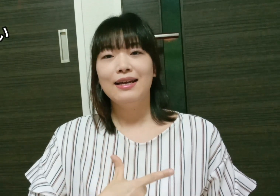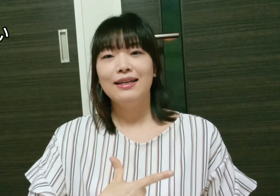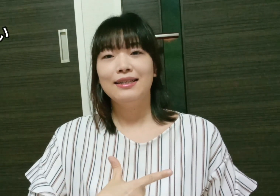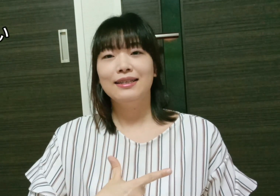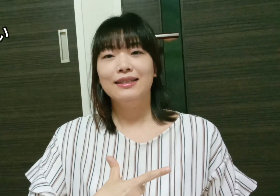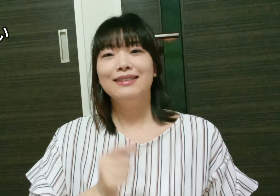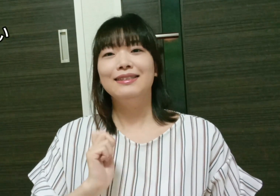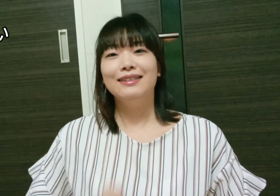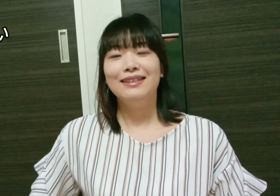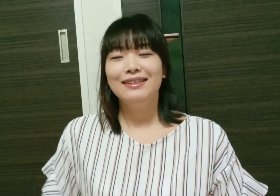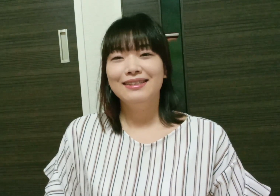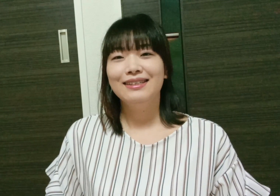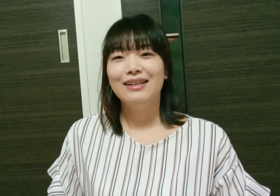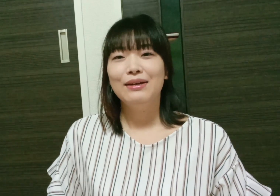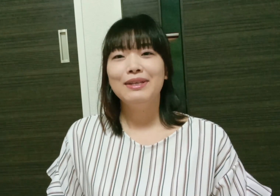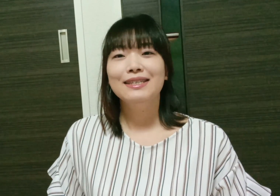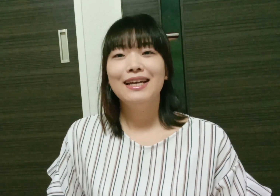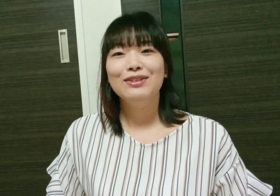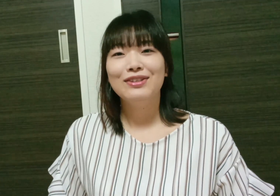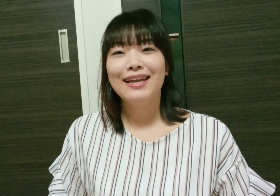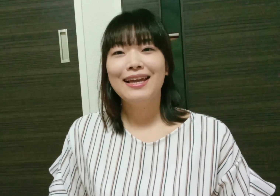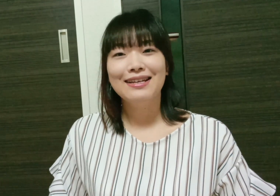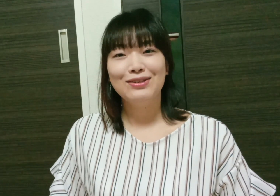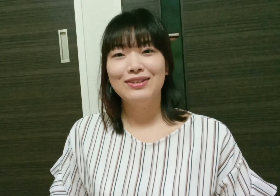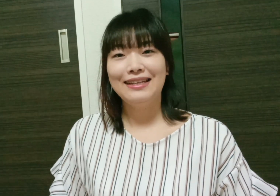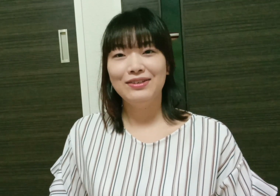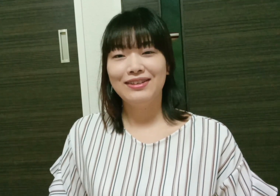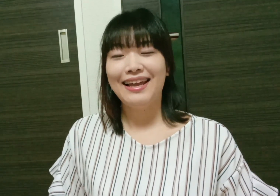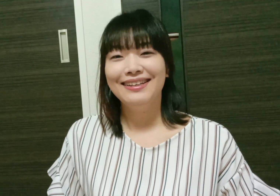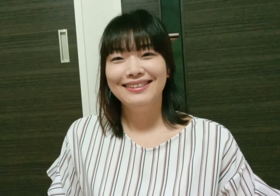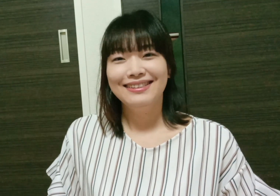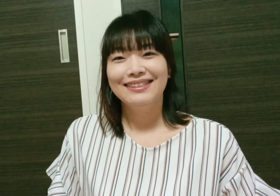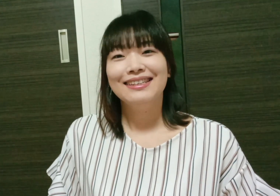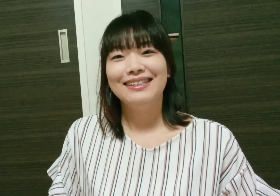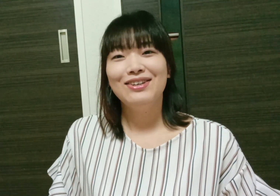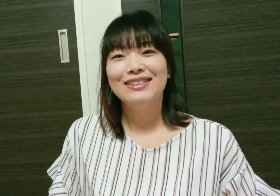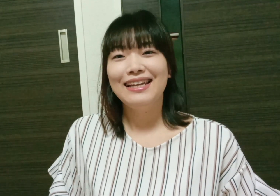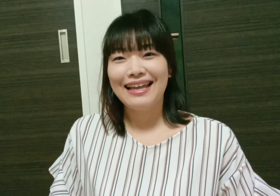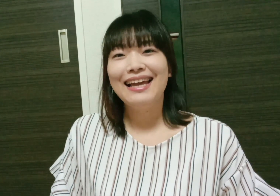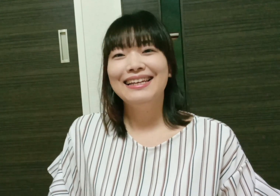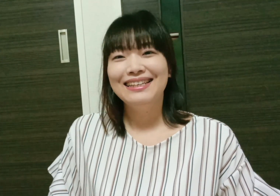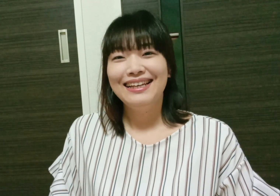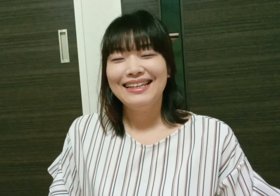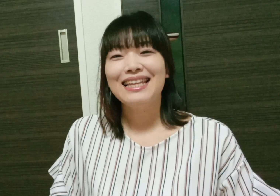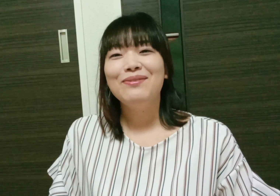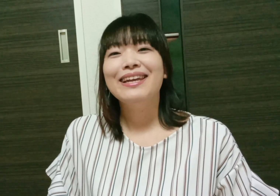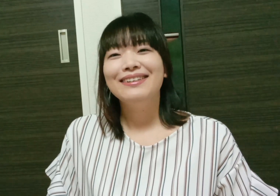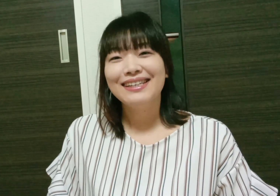嫌い。間違えると大変なことになるので、気をつけてやってみて